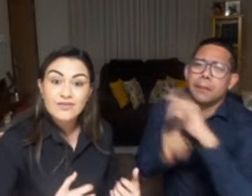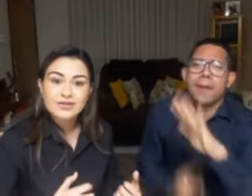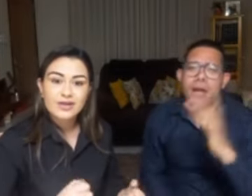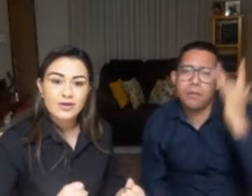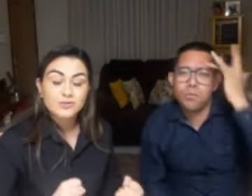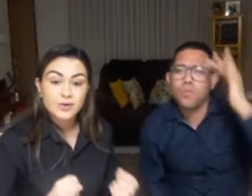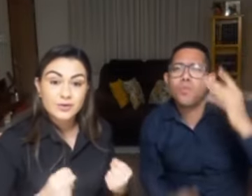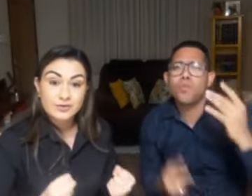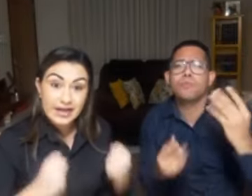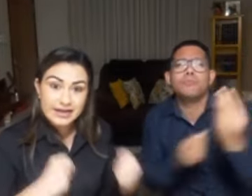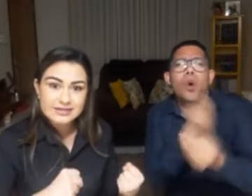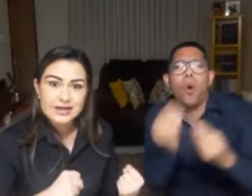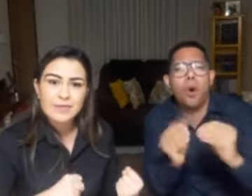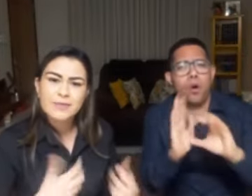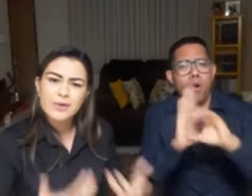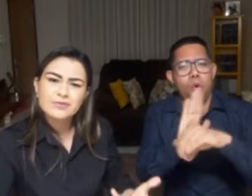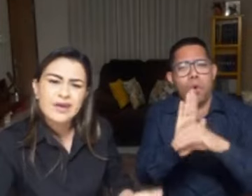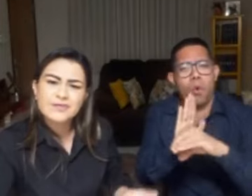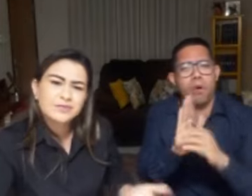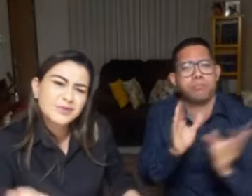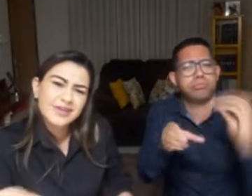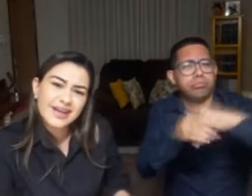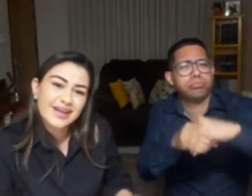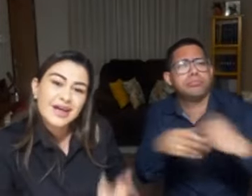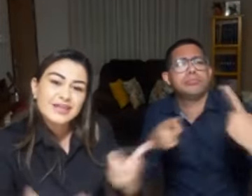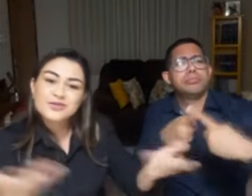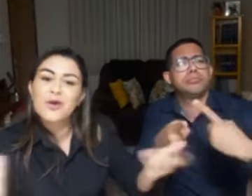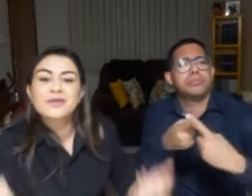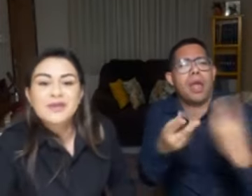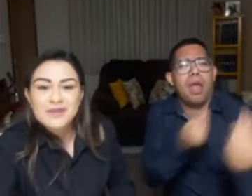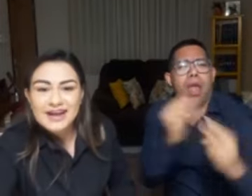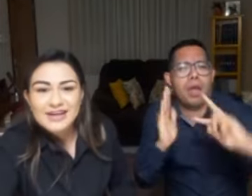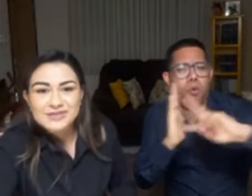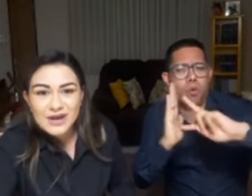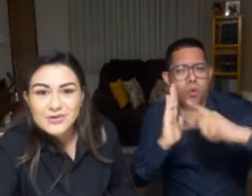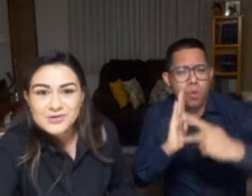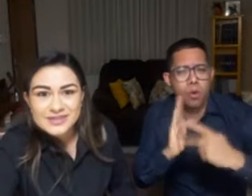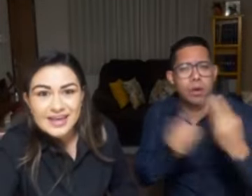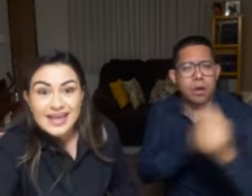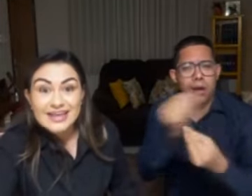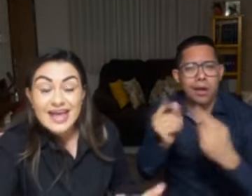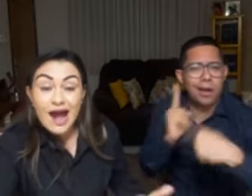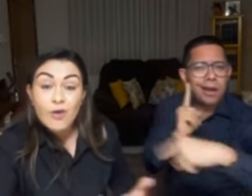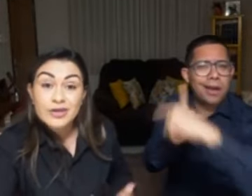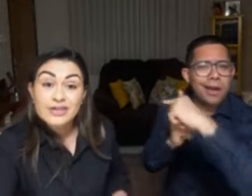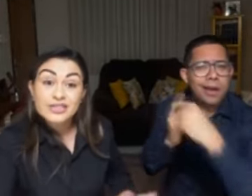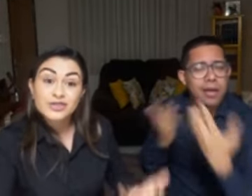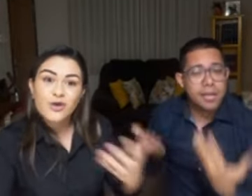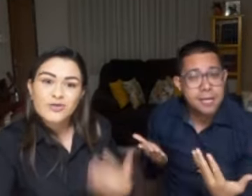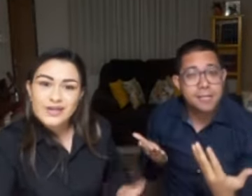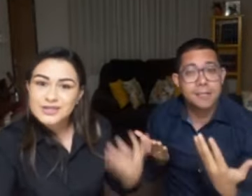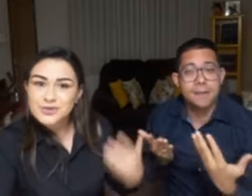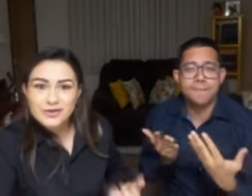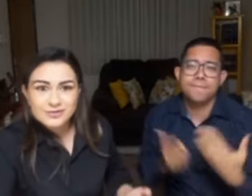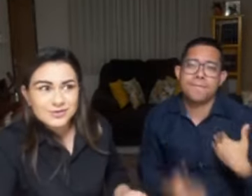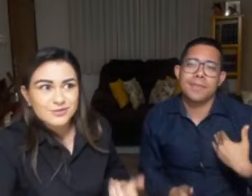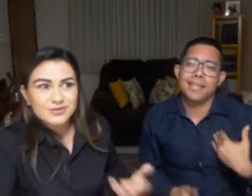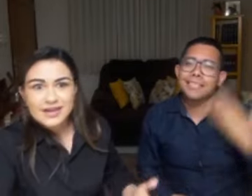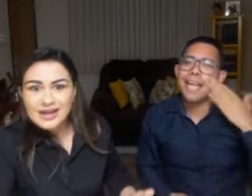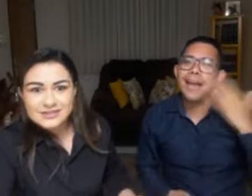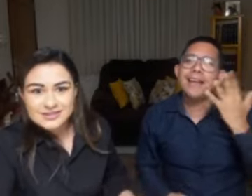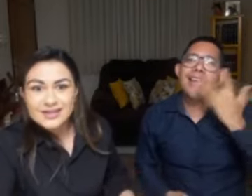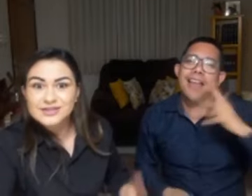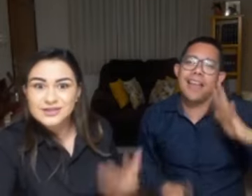chegavam até nós por ter esse trabalho e perguntavam, mas por que esse homem está pregado na cruz, né? E é algo que a gente ouve desde quando nós